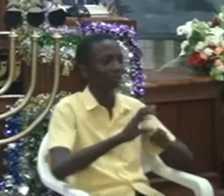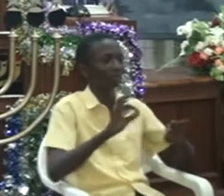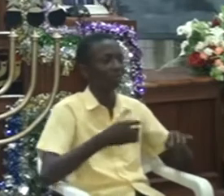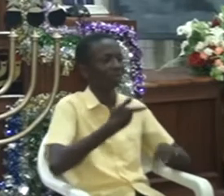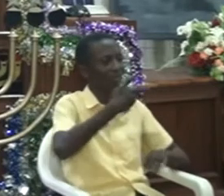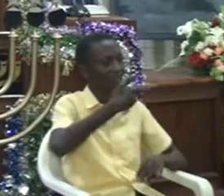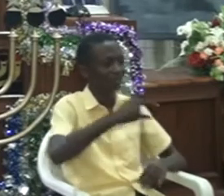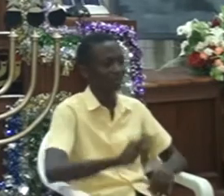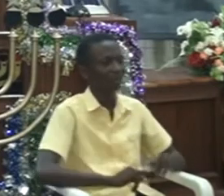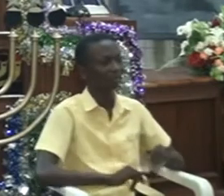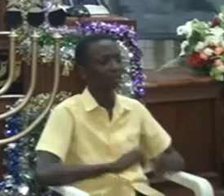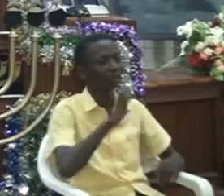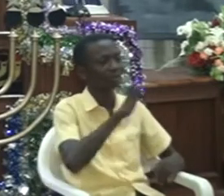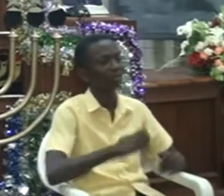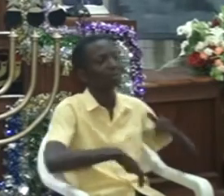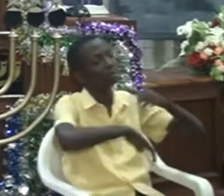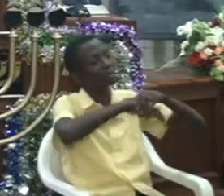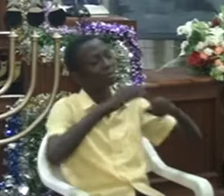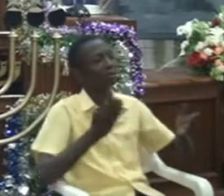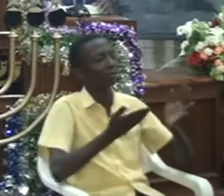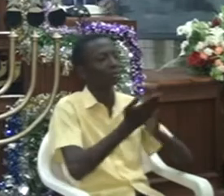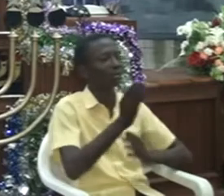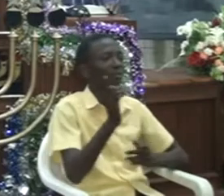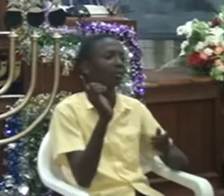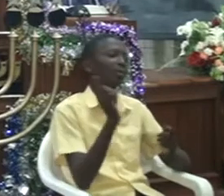Goma. Akakimbia mgoma yote.